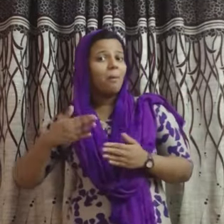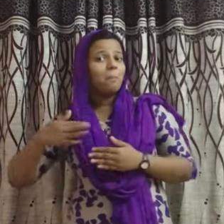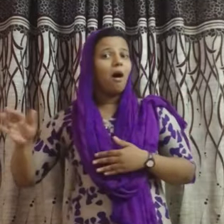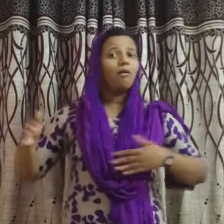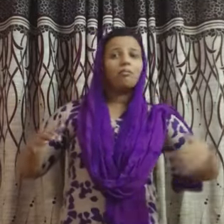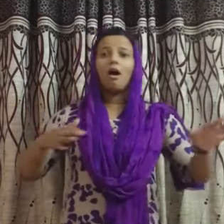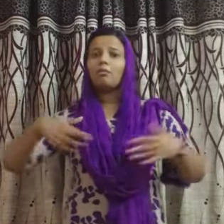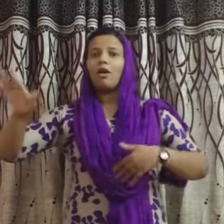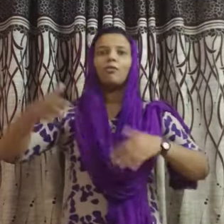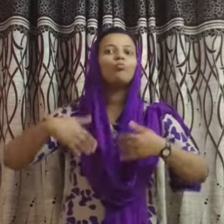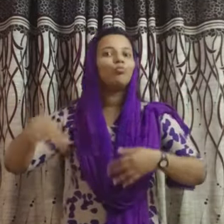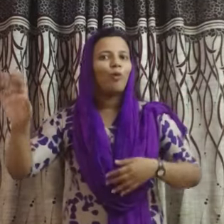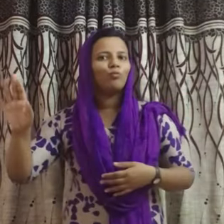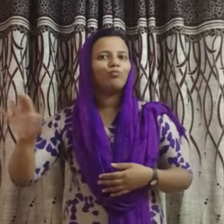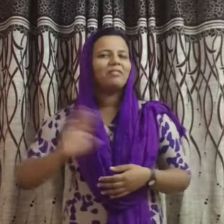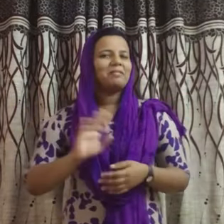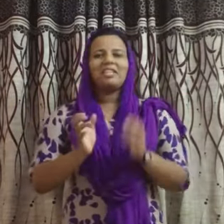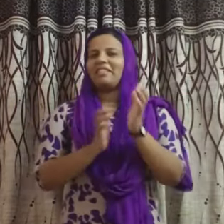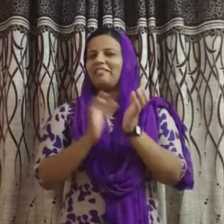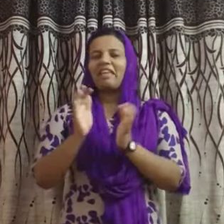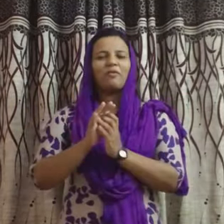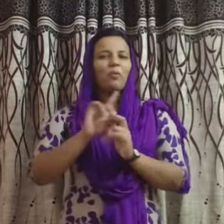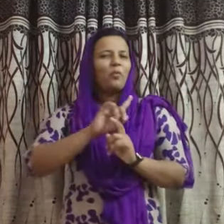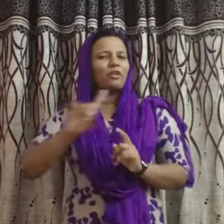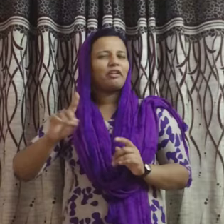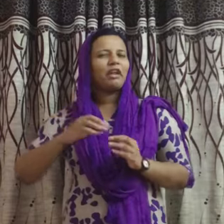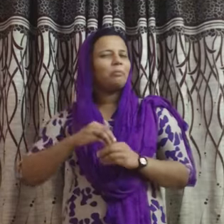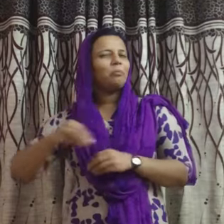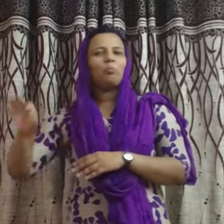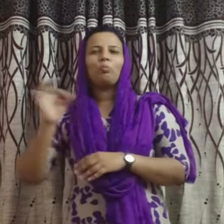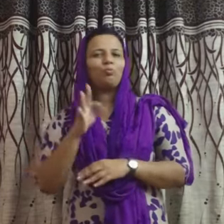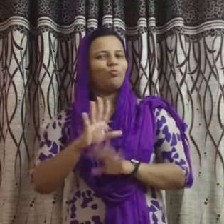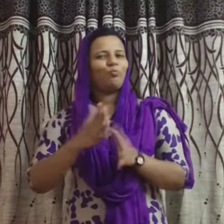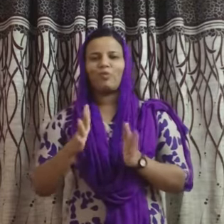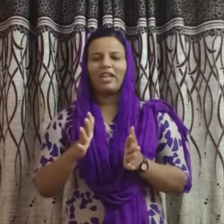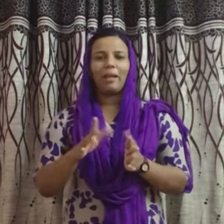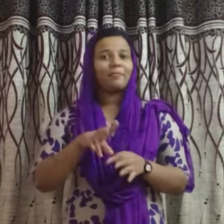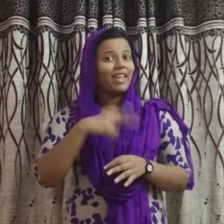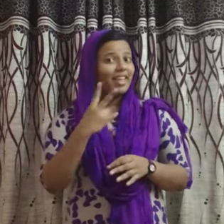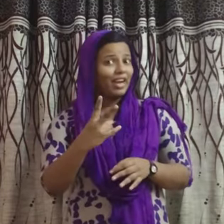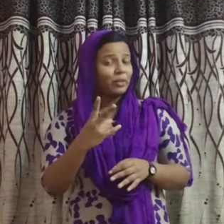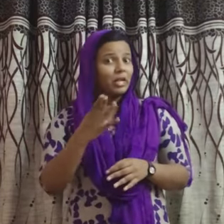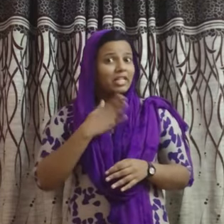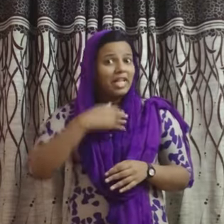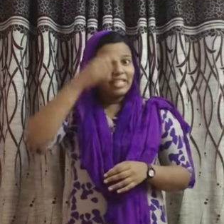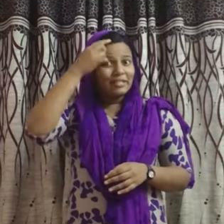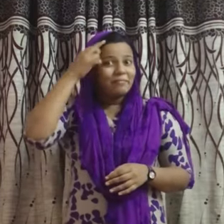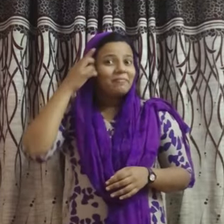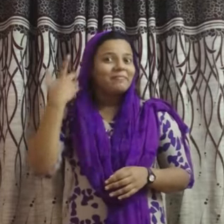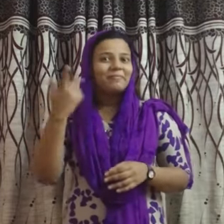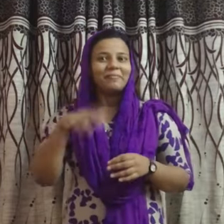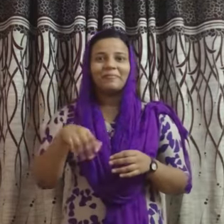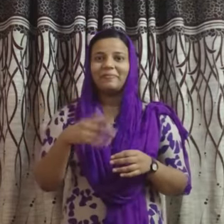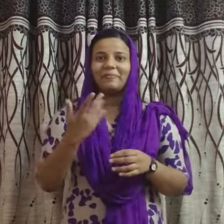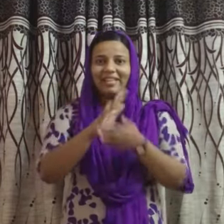പ്രിയപ്പെട്ടവരൊക്കെ മാറിപ്പോയാലും മാറിപ്പോകാത്ത കർത്താവ് നമ്മുടെ കൂടെയുണ്ട്. ഇനി അടുത്ത കേട്ടോണേ, നിങ്ങൾ നരയ്ക്കുവോളം ഞാൻ നിങ്ങളെ ചുമക്കും. പറഞ്ഞ്